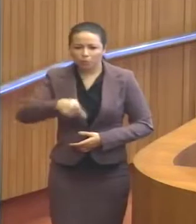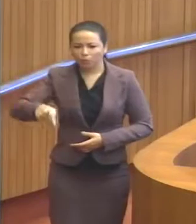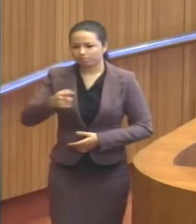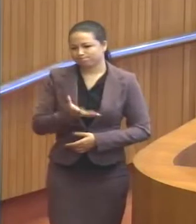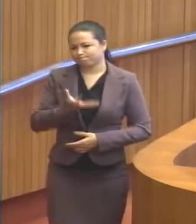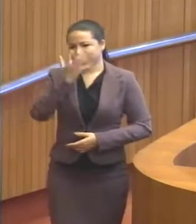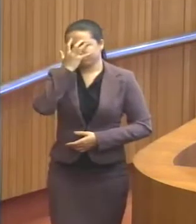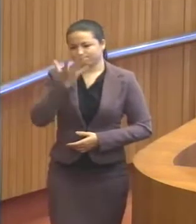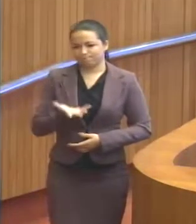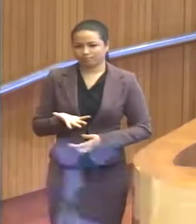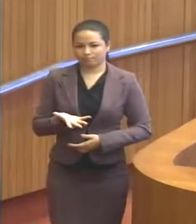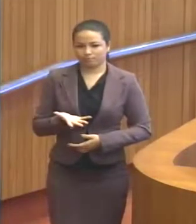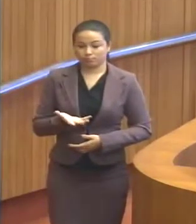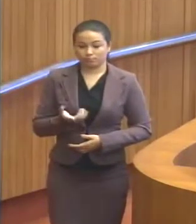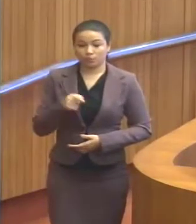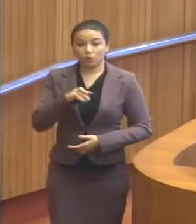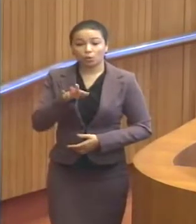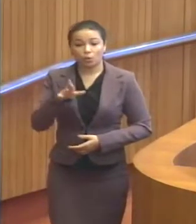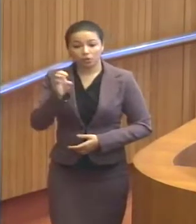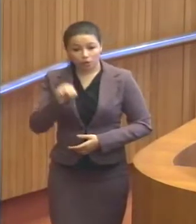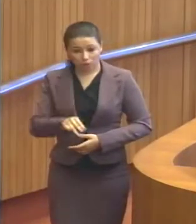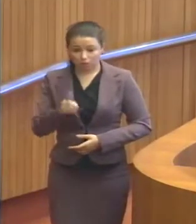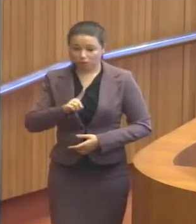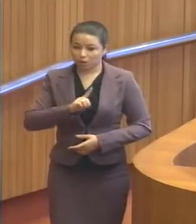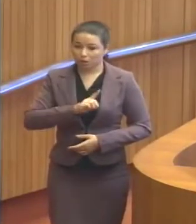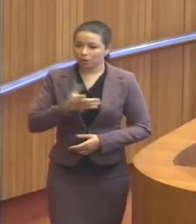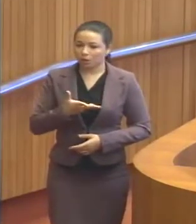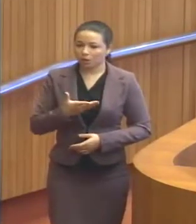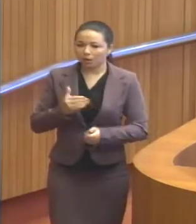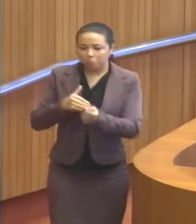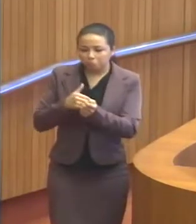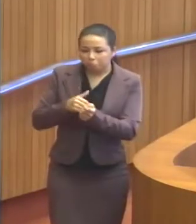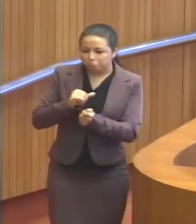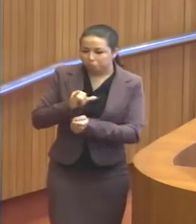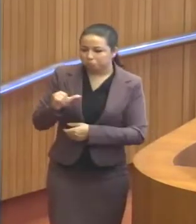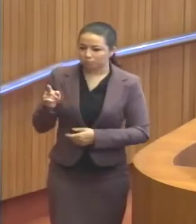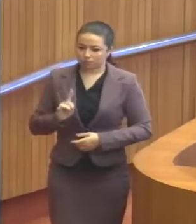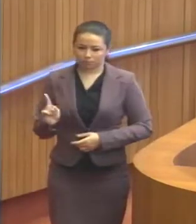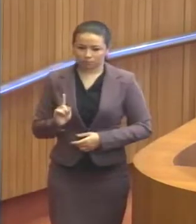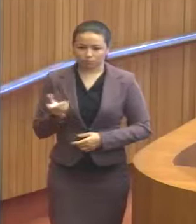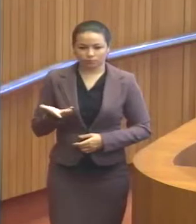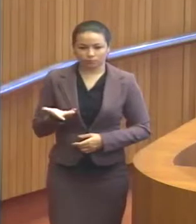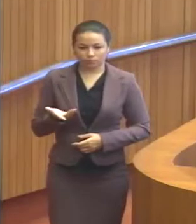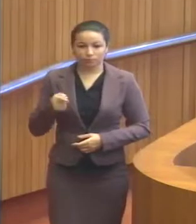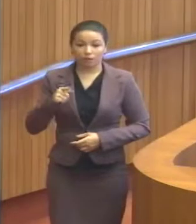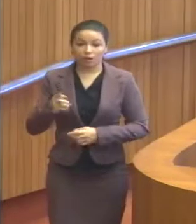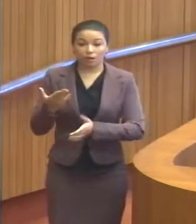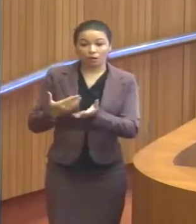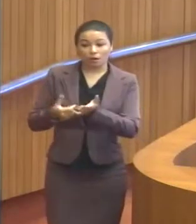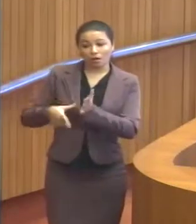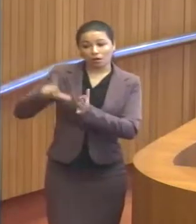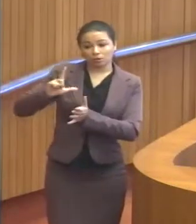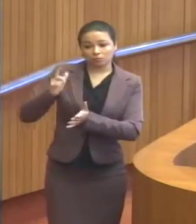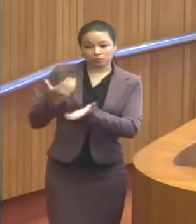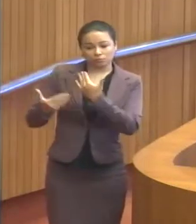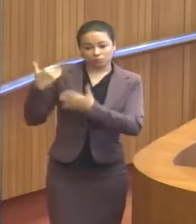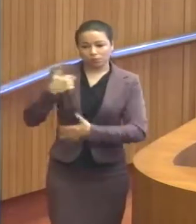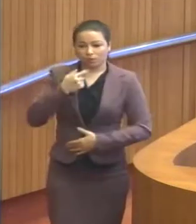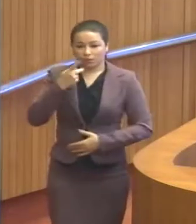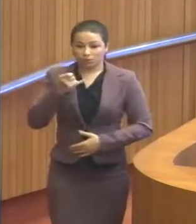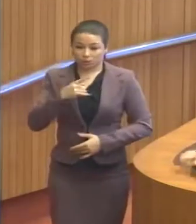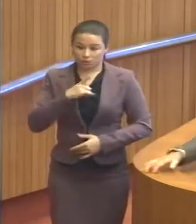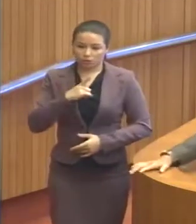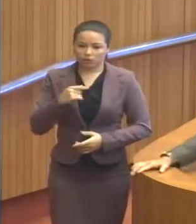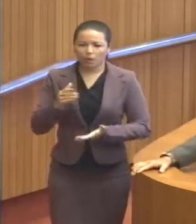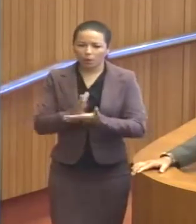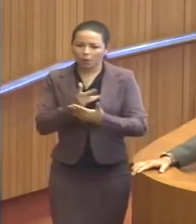vergonha. E o Cotrim não manda recado. É como eu disse naquela época, se eu tivesse alguma coisa